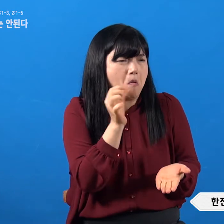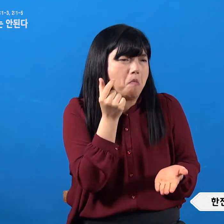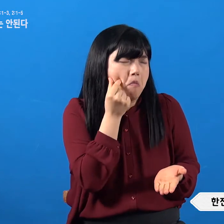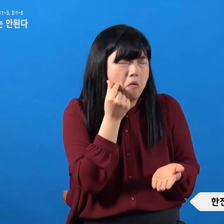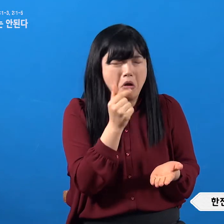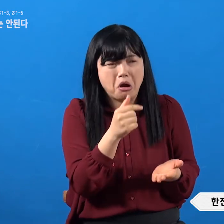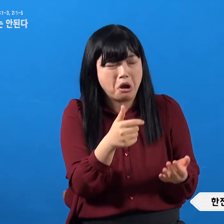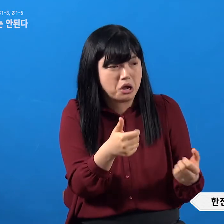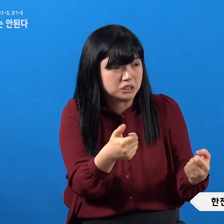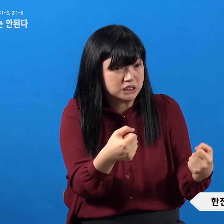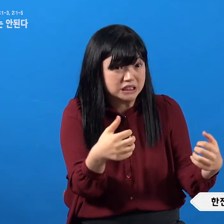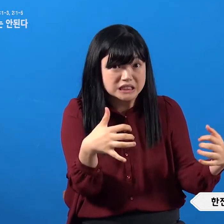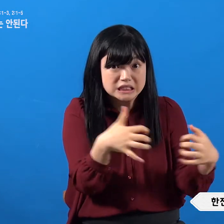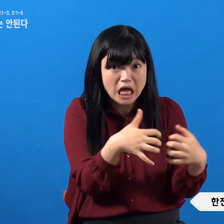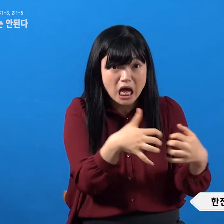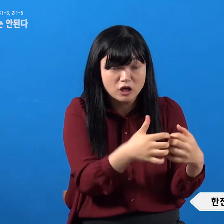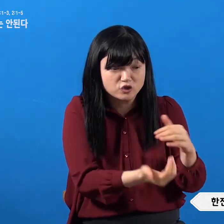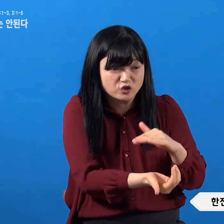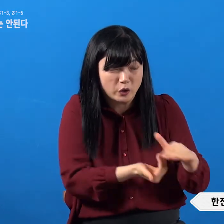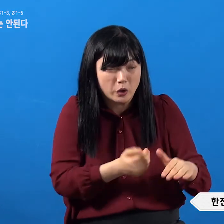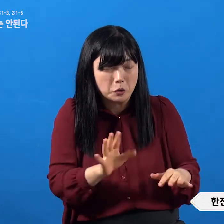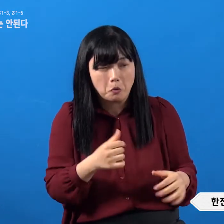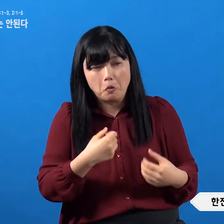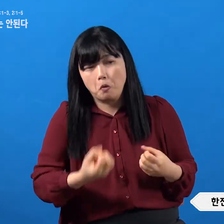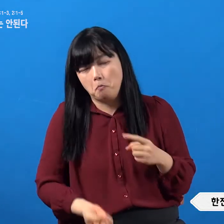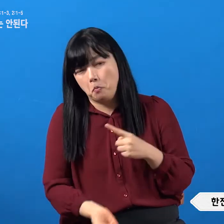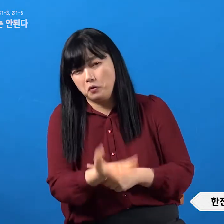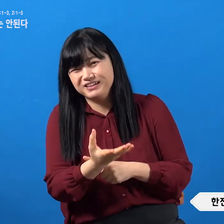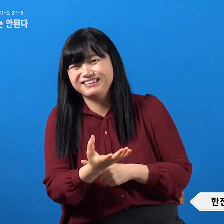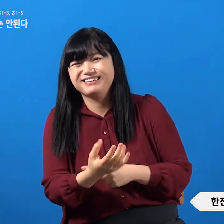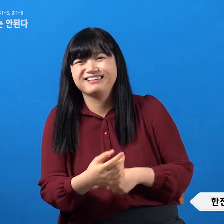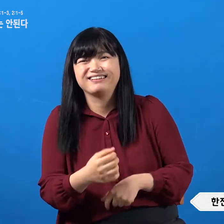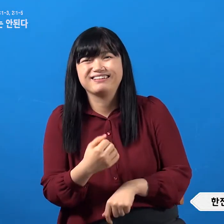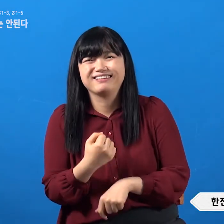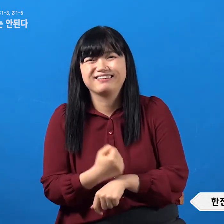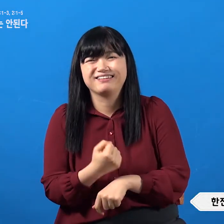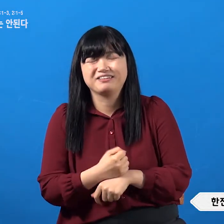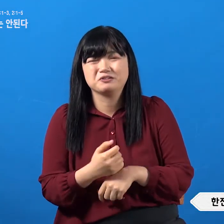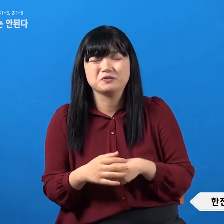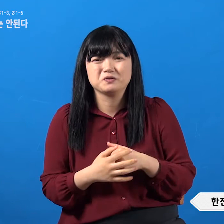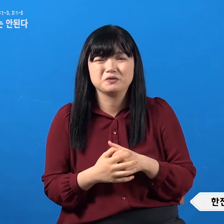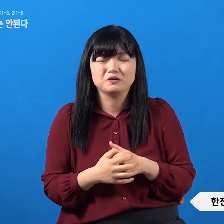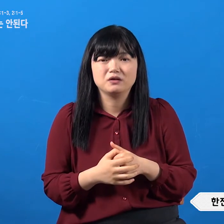아예 붙어보지도 않고 그냥 포기를 해버린 것입니다.